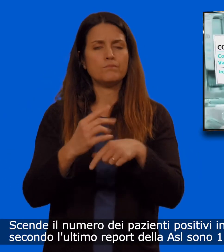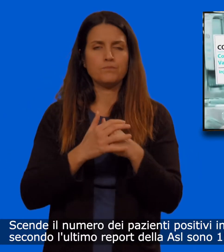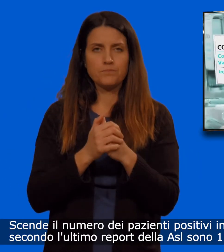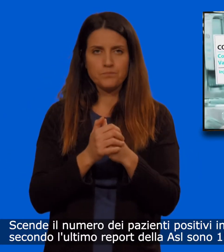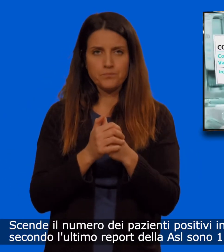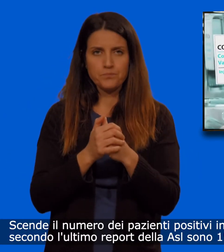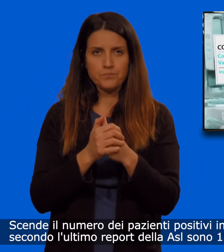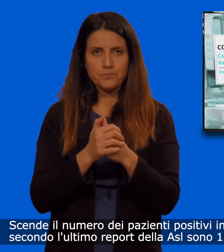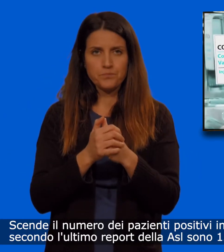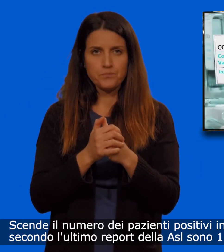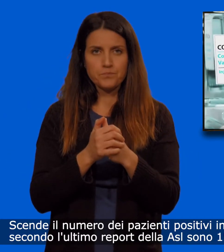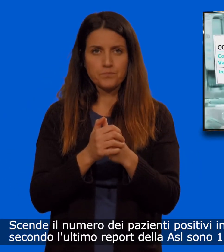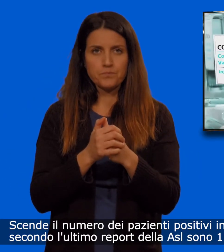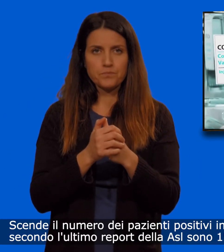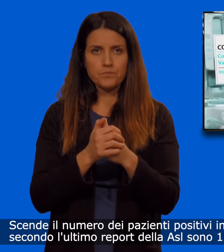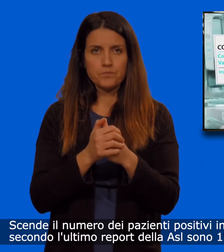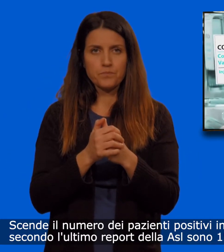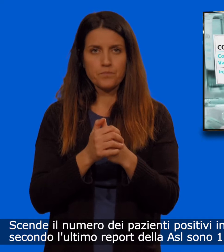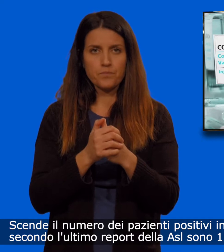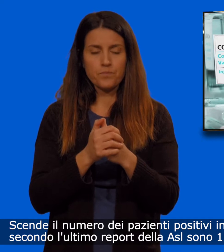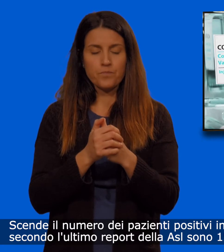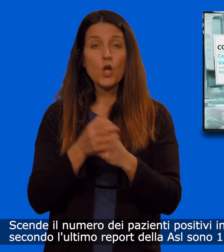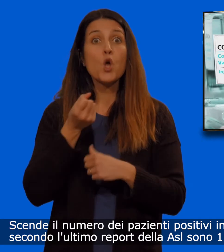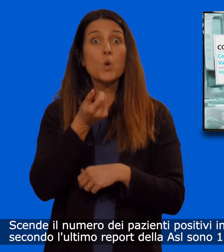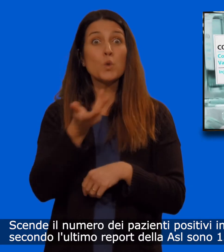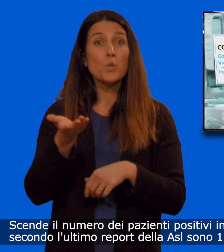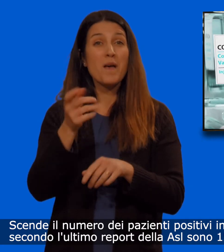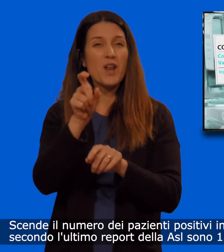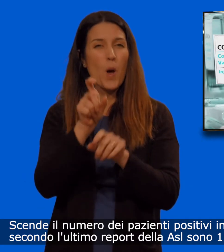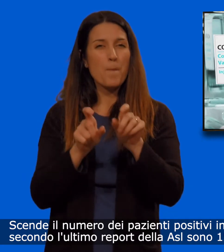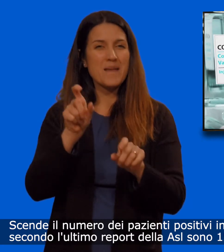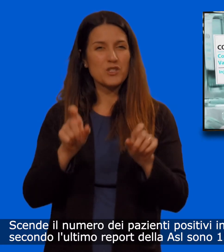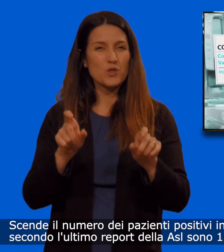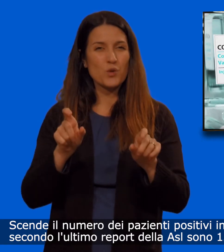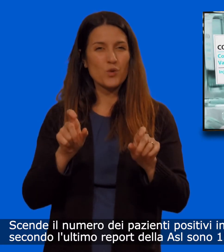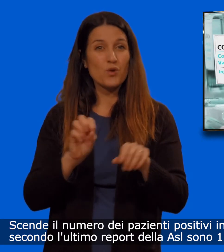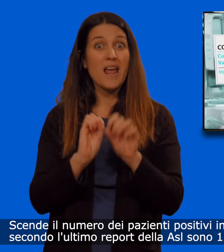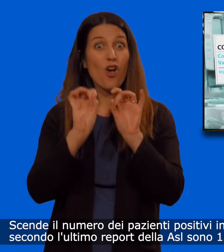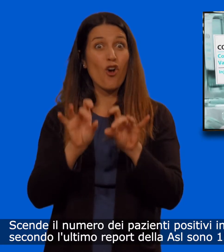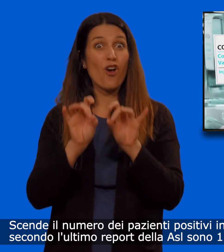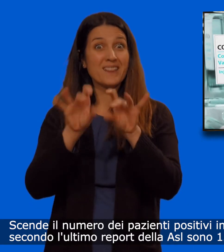Scende il numero dei pazienti positivi in provincia di Lecce. Secondo l'ultimo report dell'ASL, sono